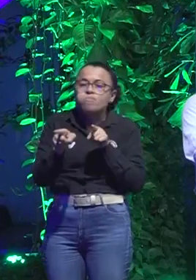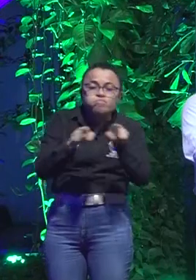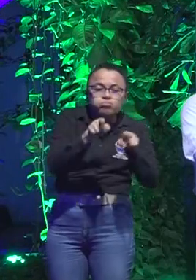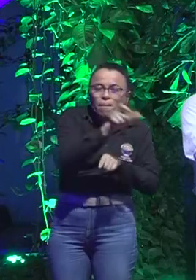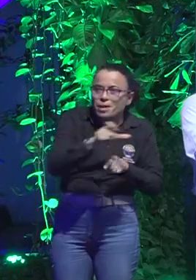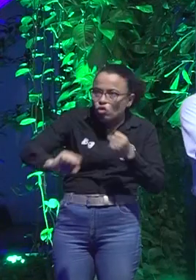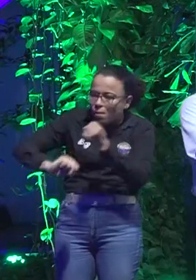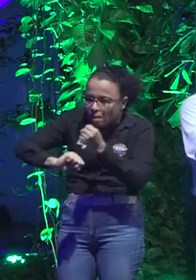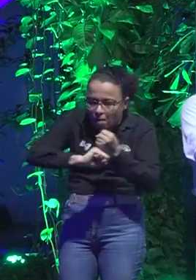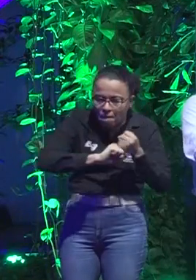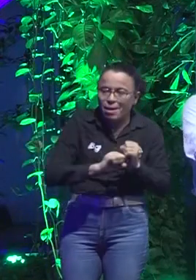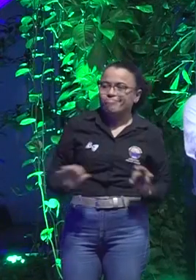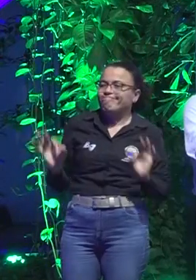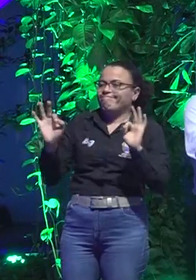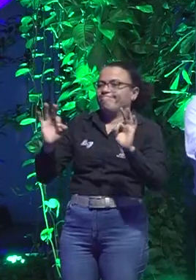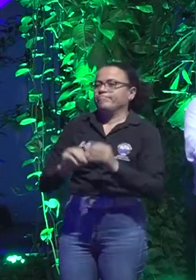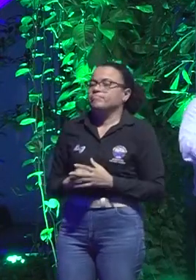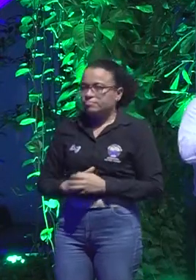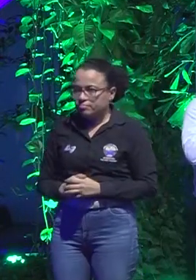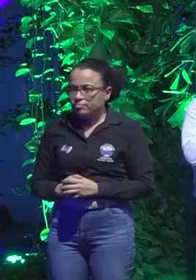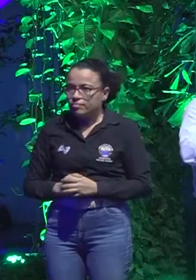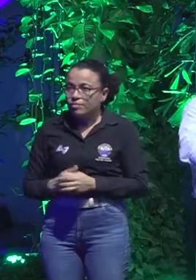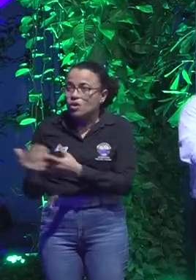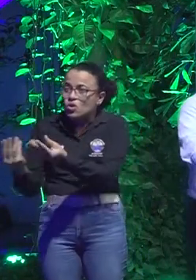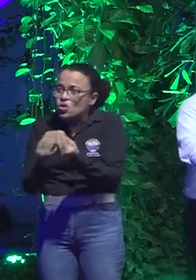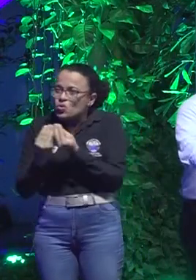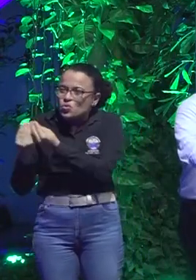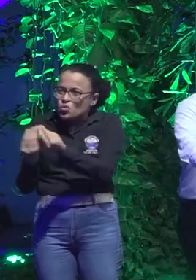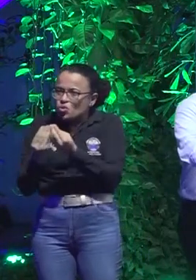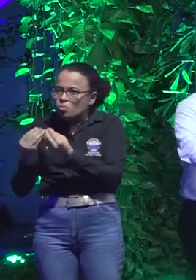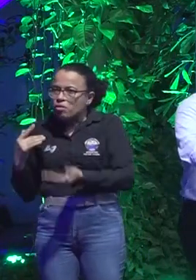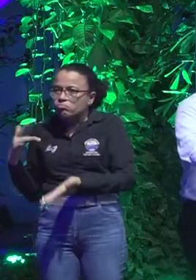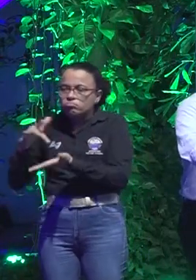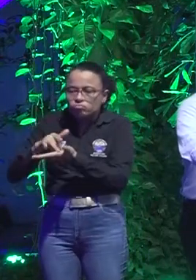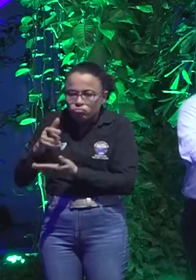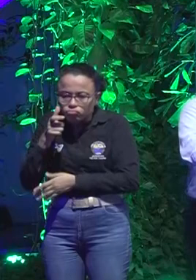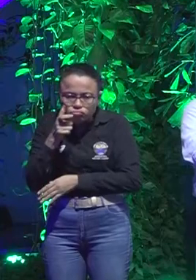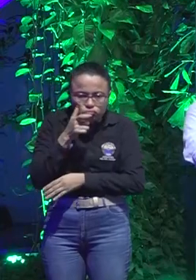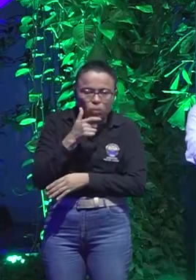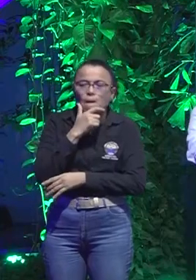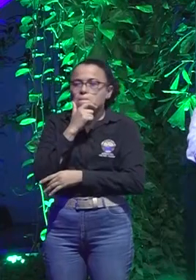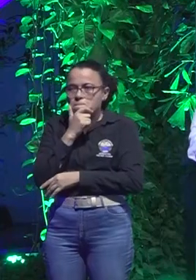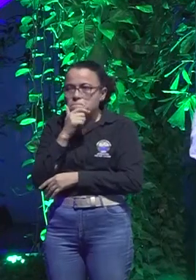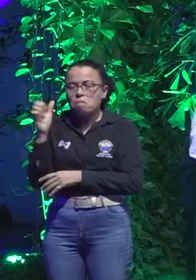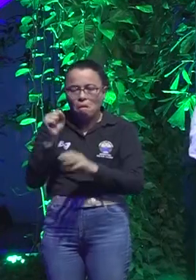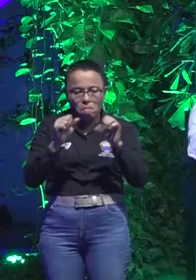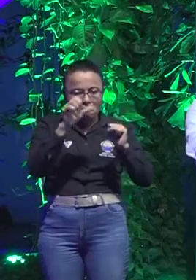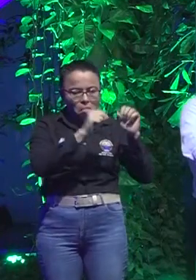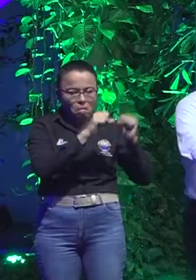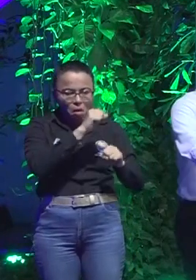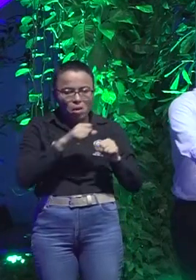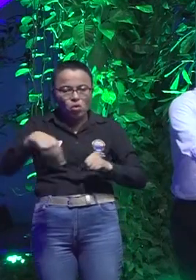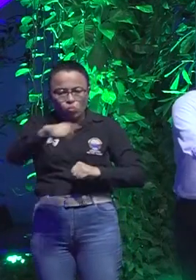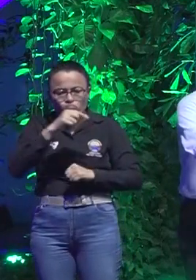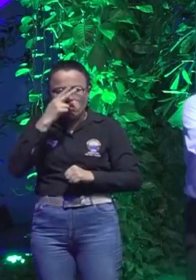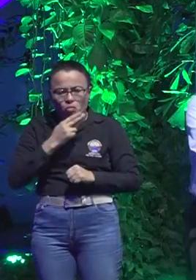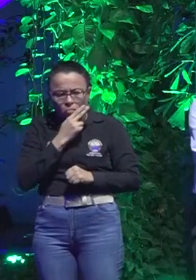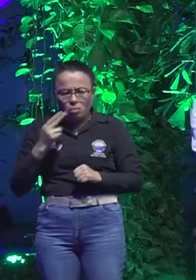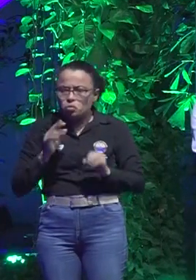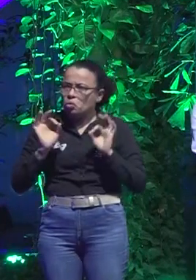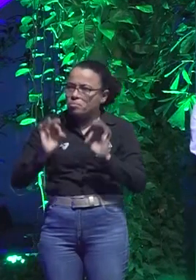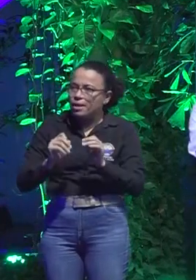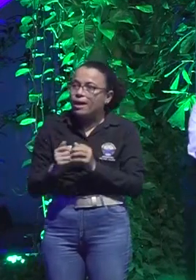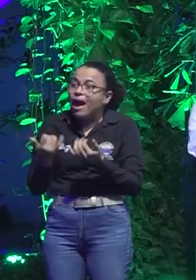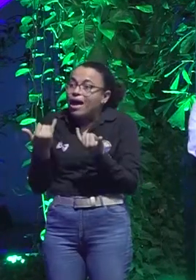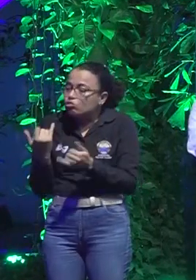Y finalmente, los pares sintieron eso y pues nos mandaron un informe hace poco. Está muy fresco, muy